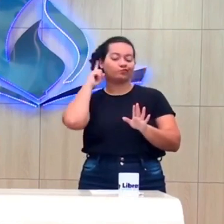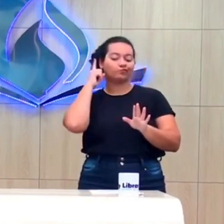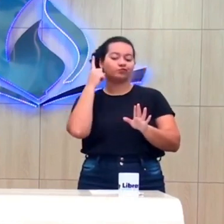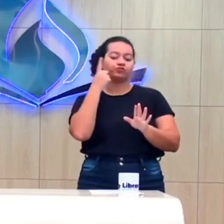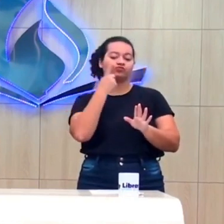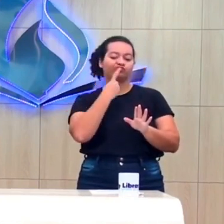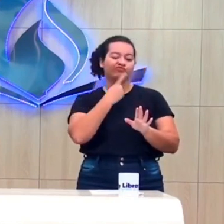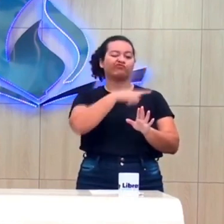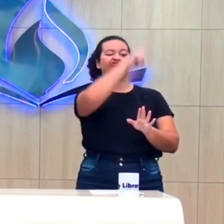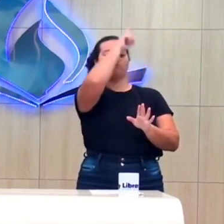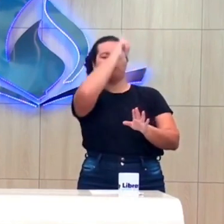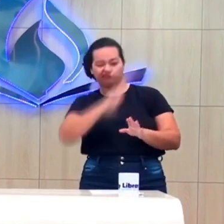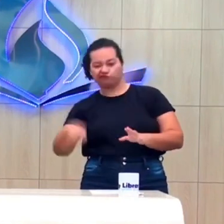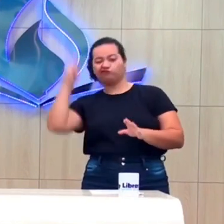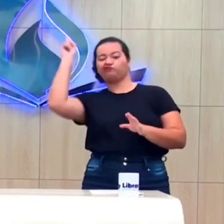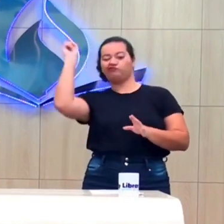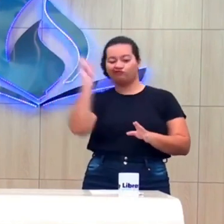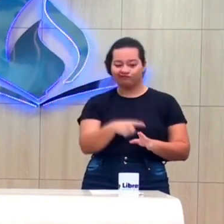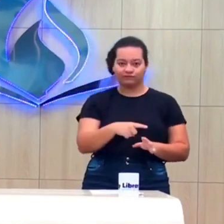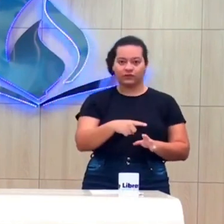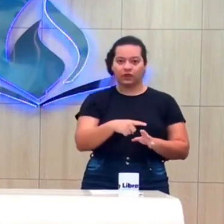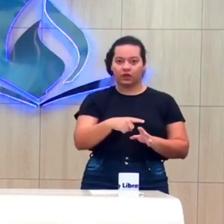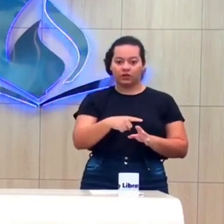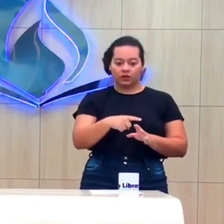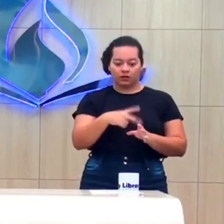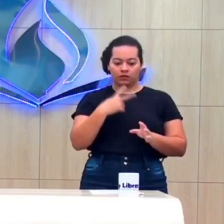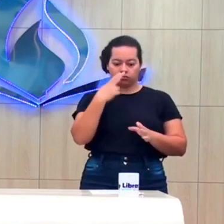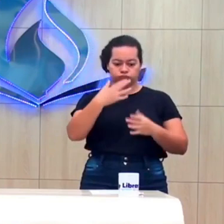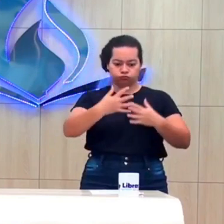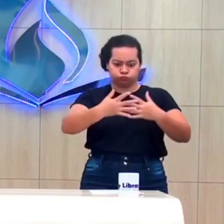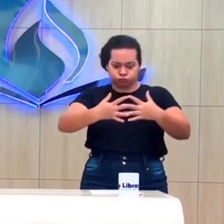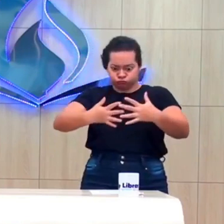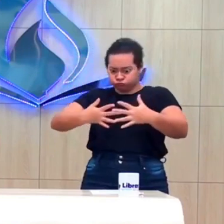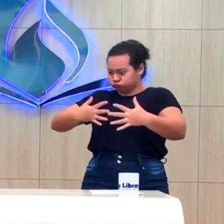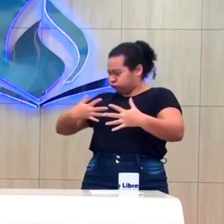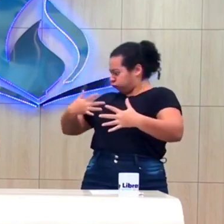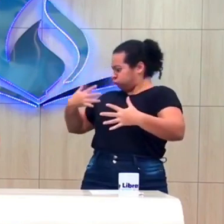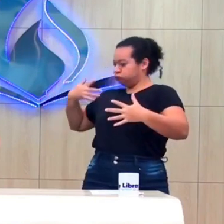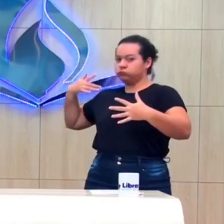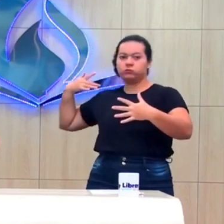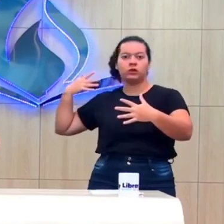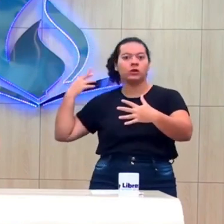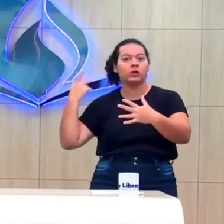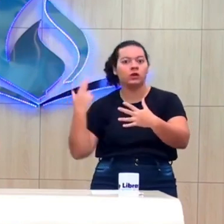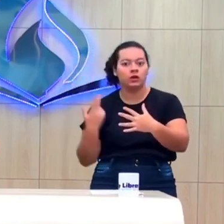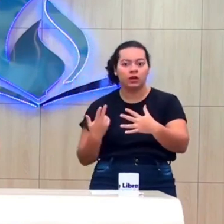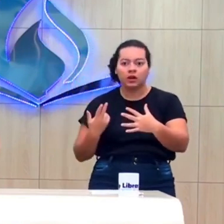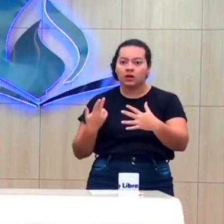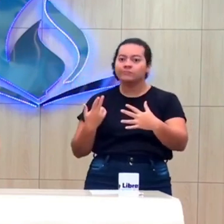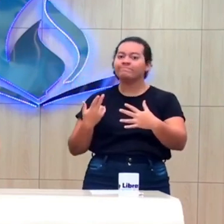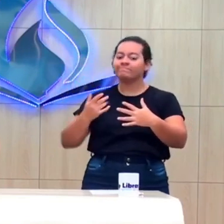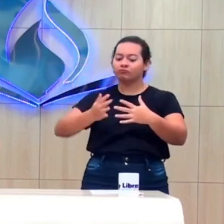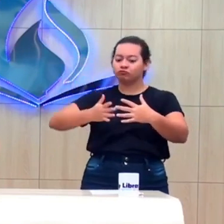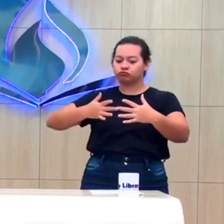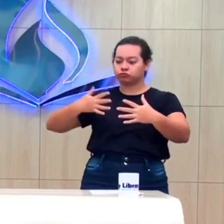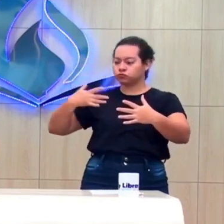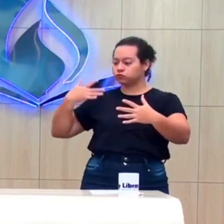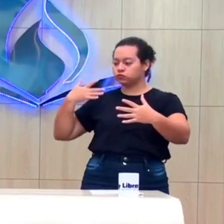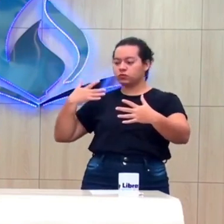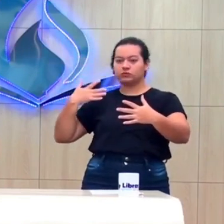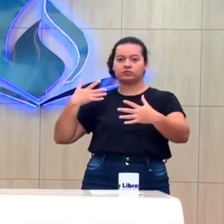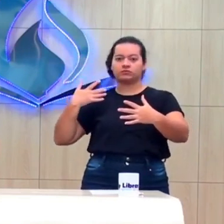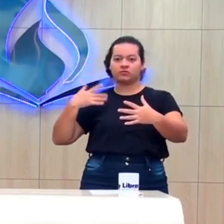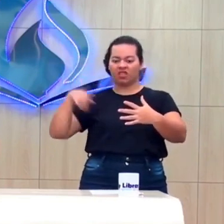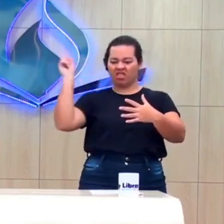um grande retrocesso na história de conquista dos surdos. Eles aboliram a